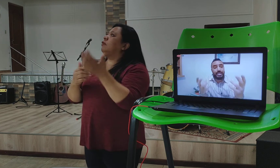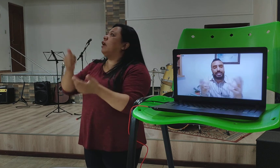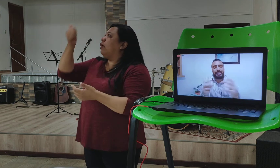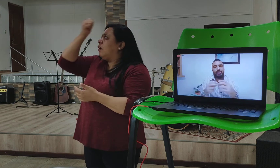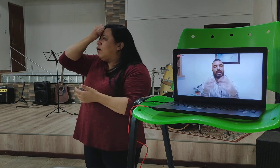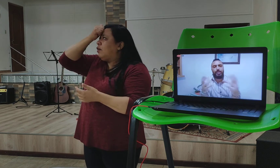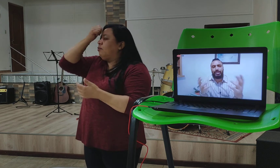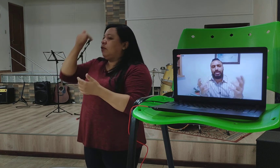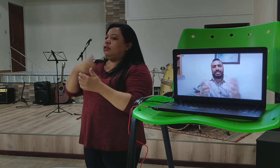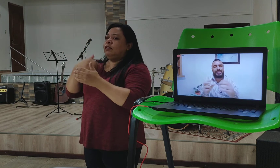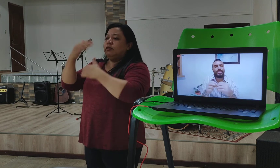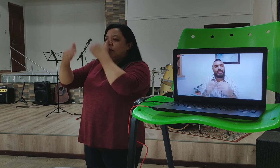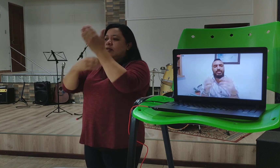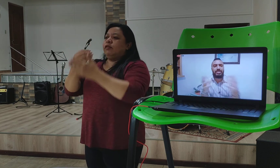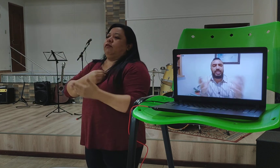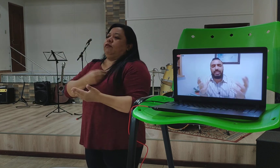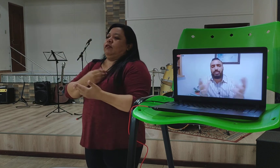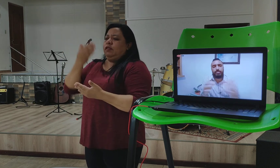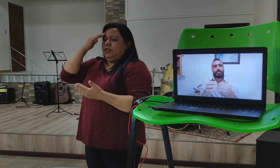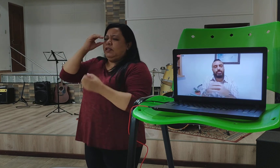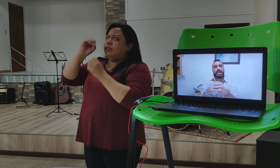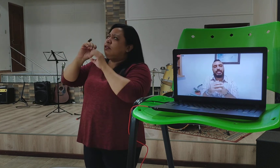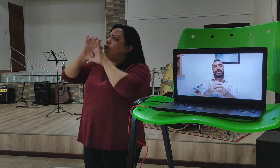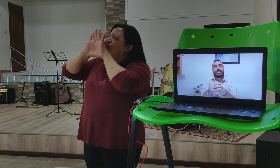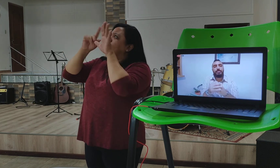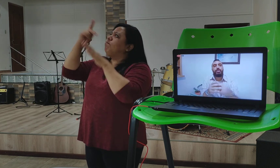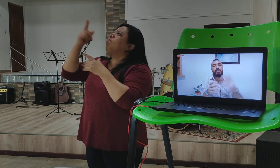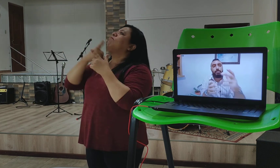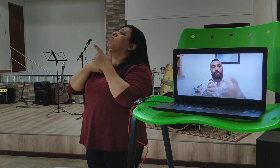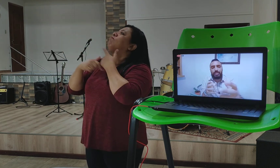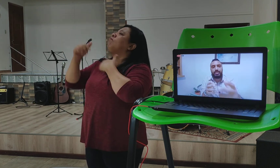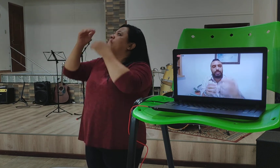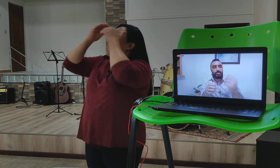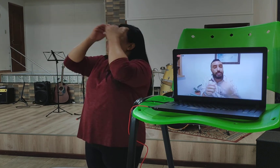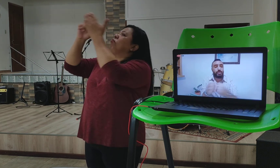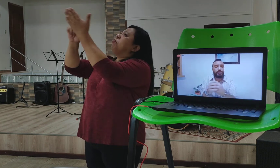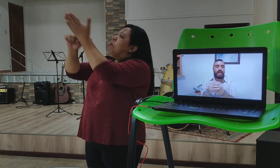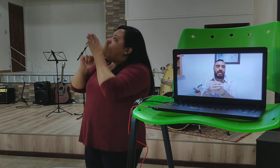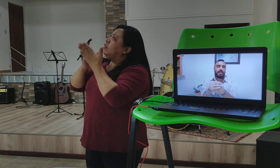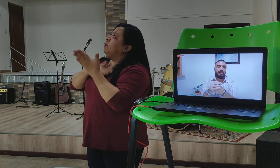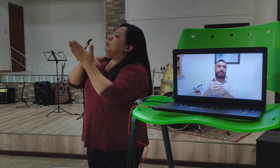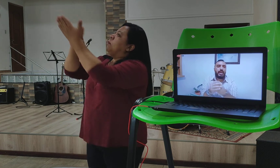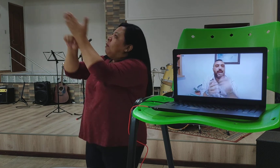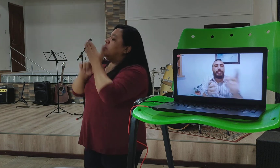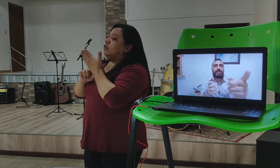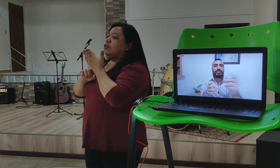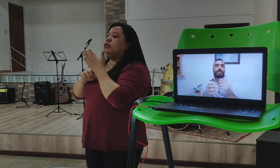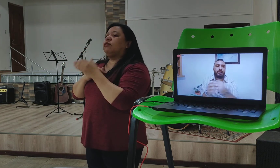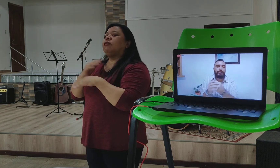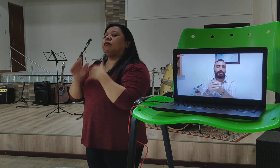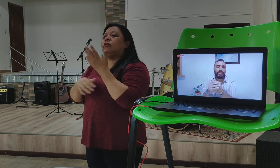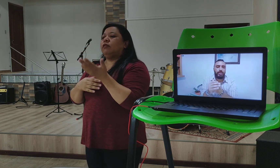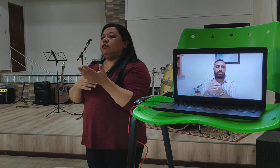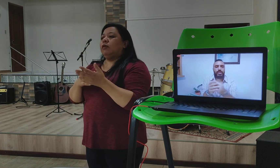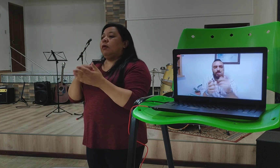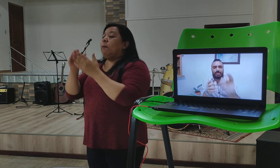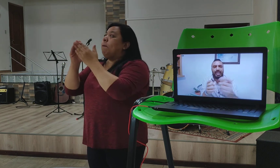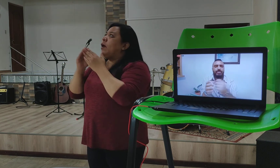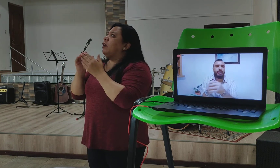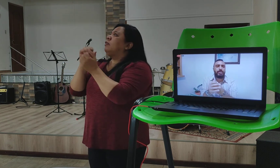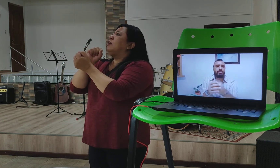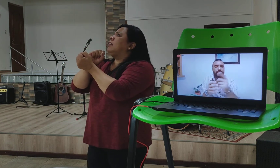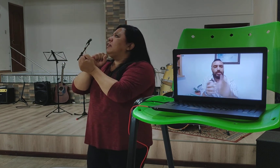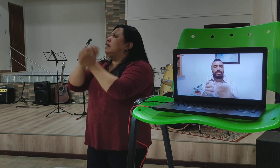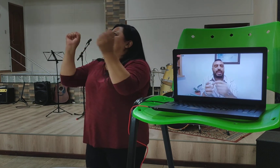quero crescer, eu quero amadurecer, eu quero entender a tua vontade. Deus, me mostra, Deus vai mostrar. Aí pede livramento para o Senhor. Senhor, me